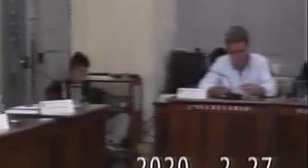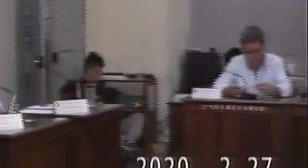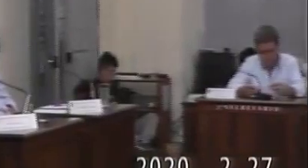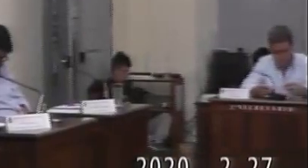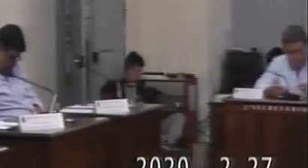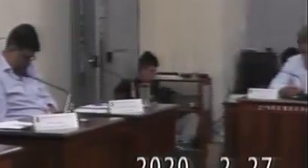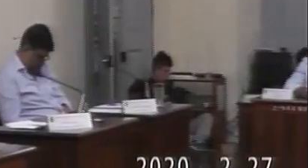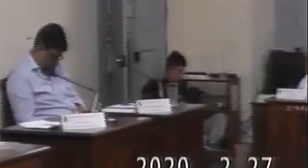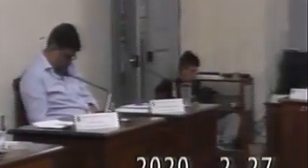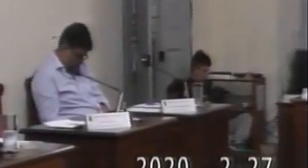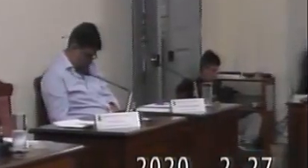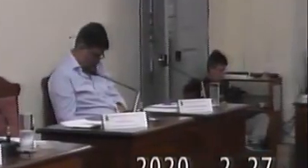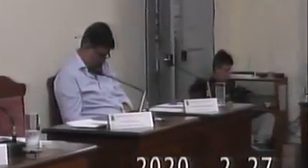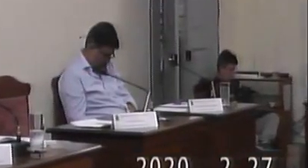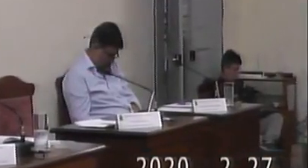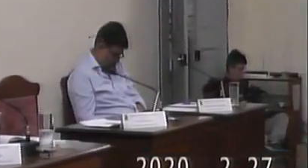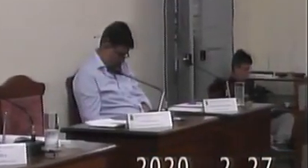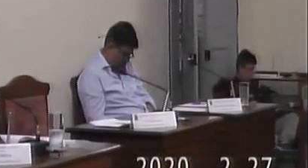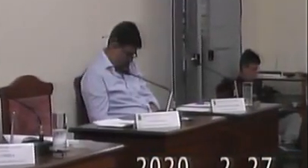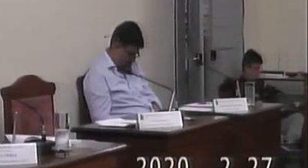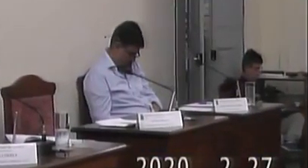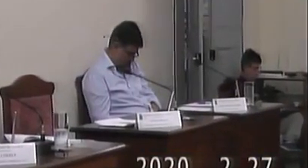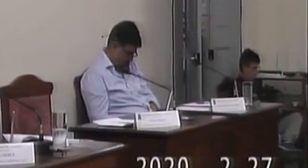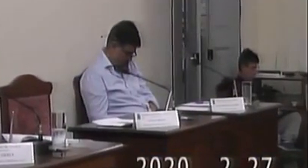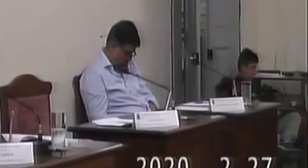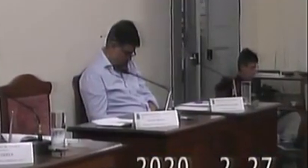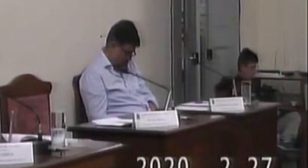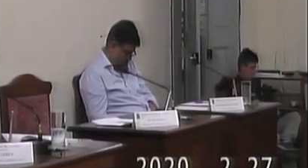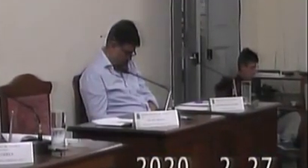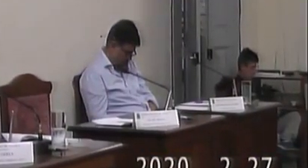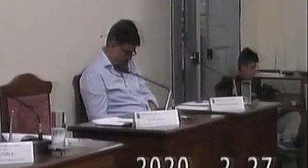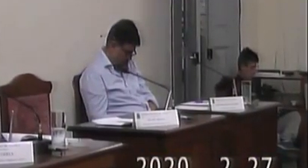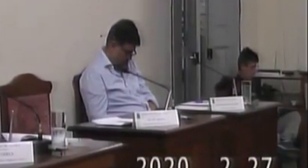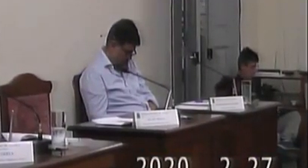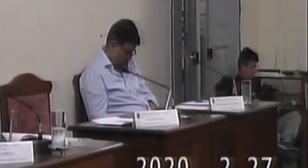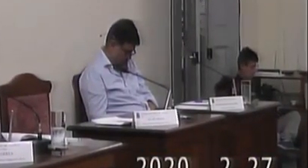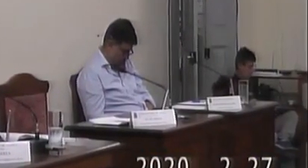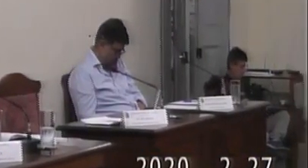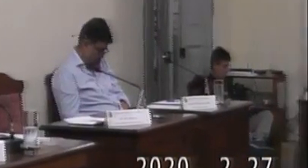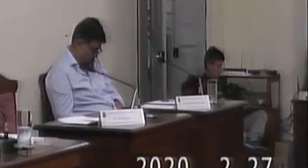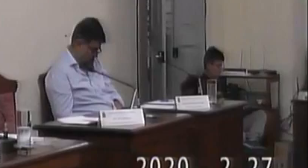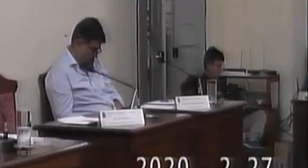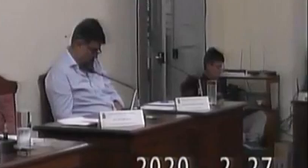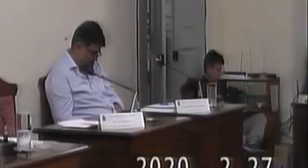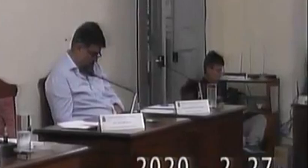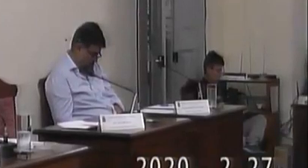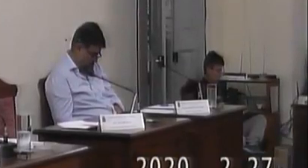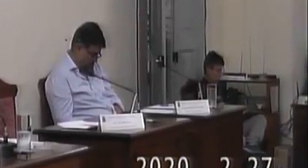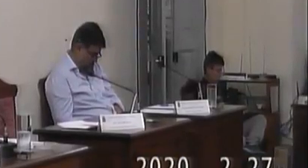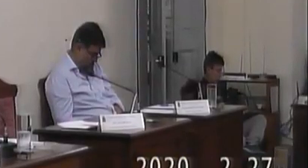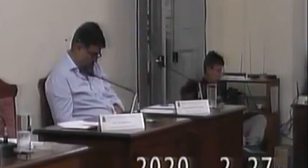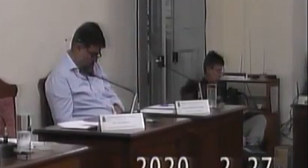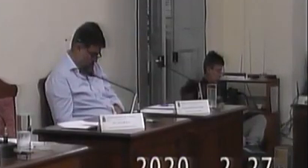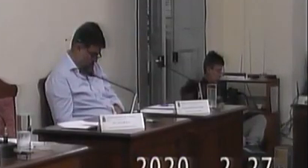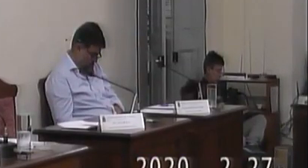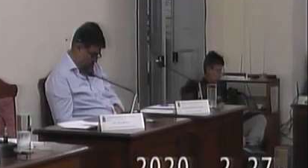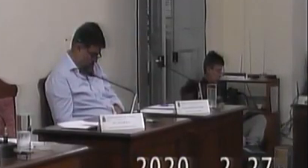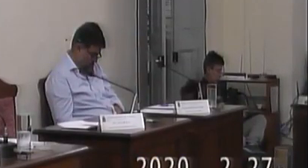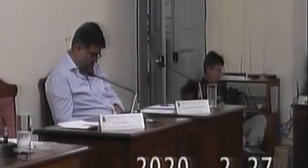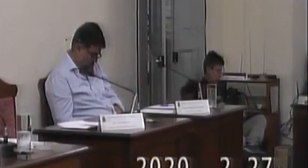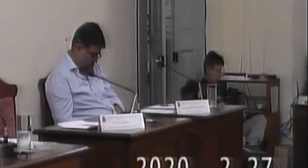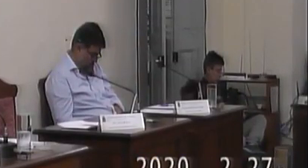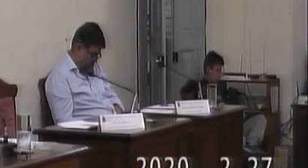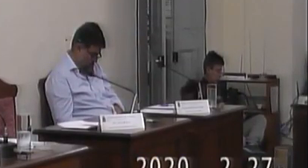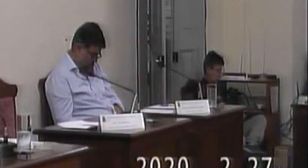as transferências vêm caindo, né? Mas aqui nesse demonstrativo a gente tem de 140, a gente passou para